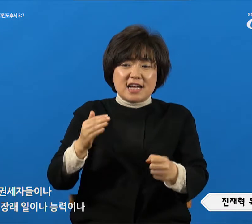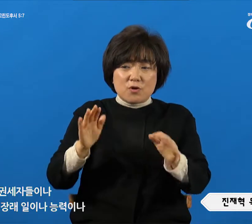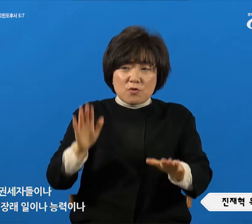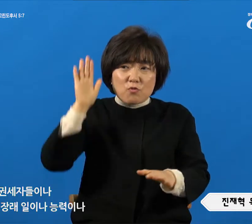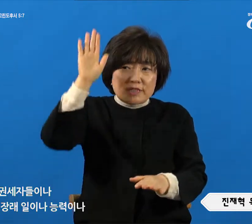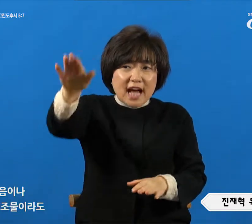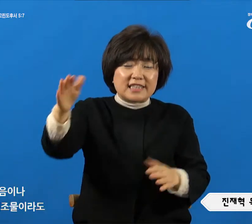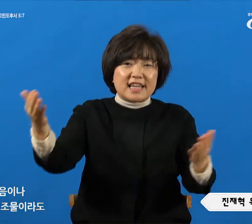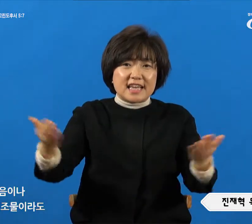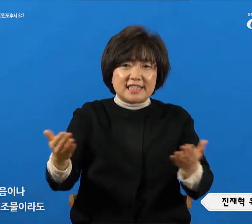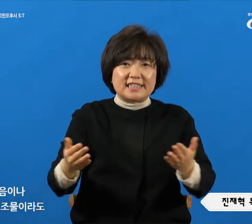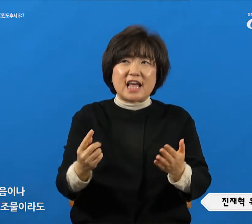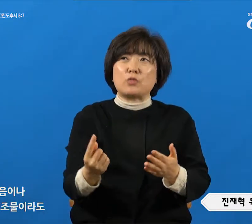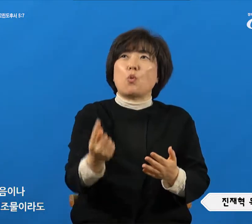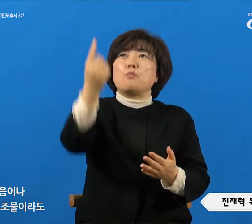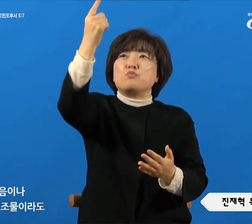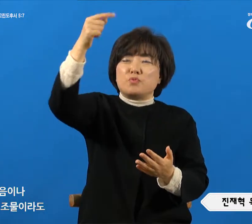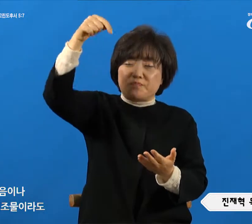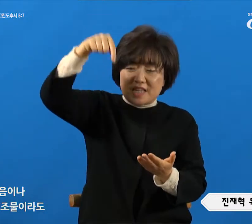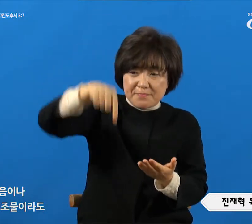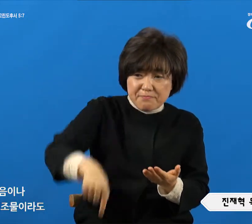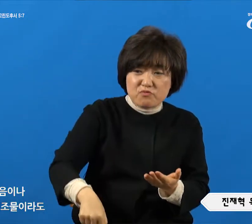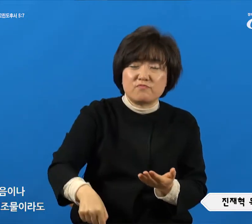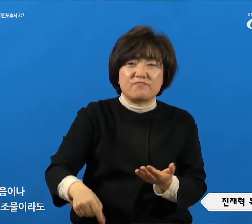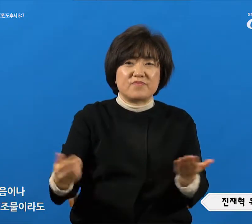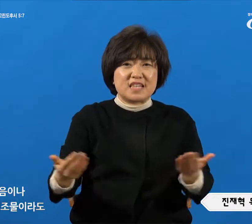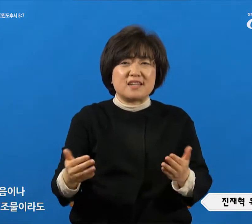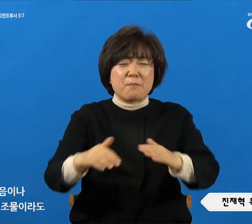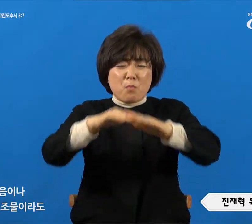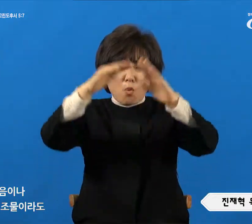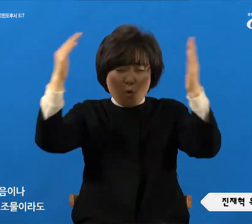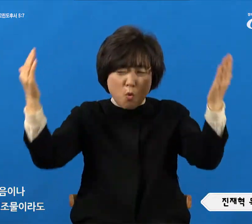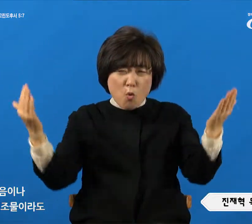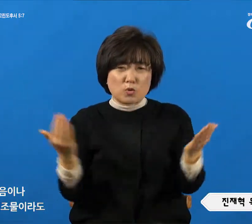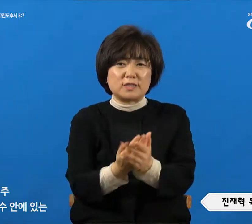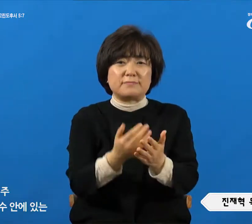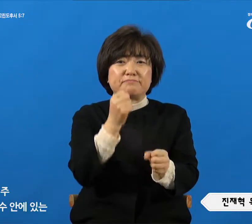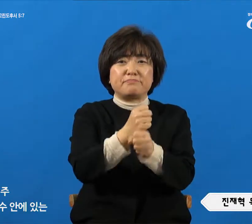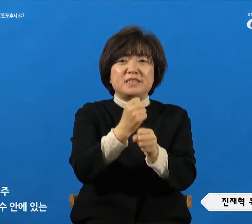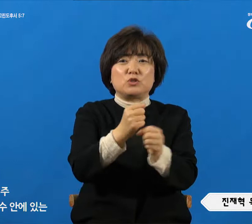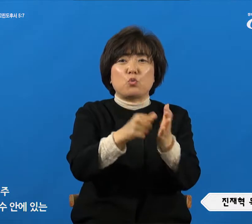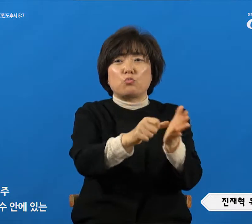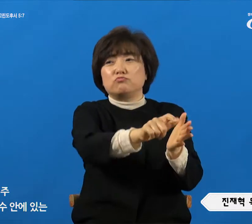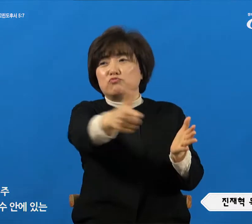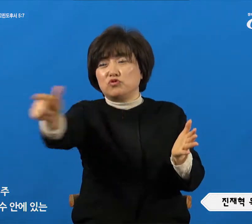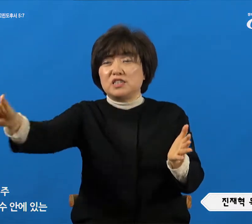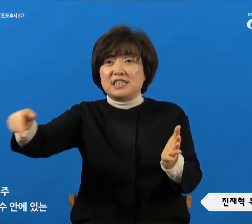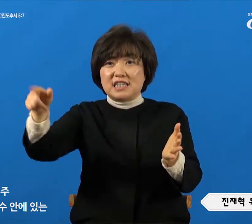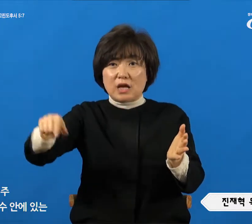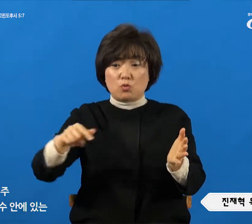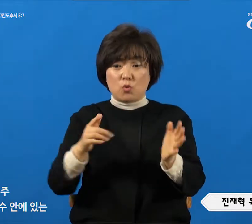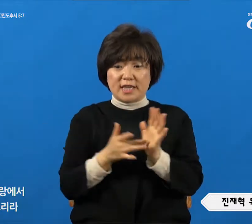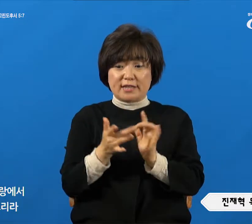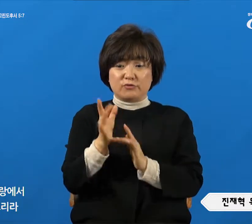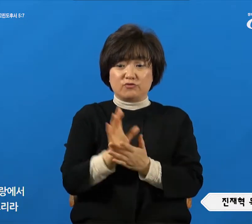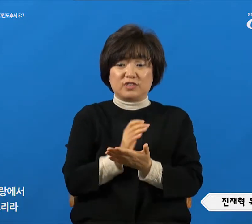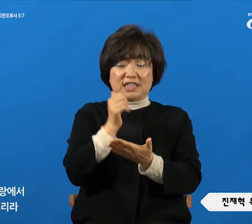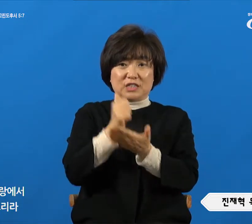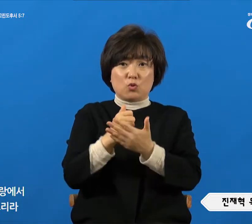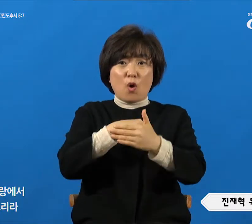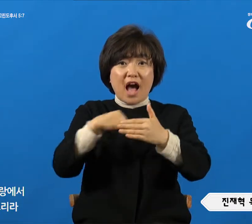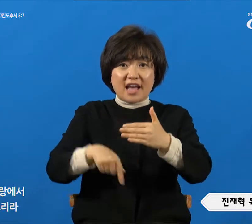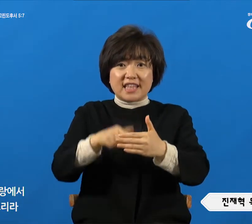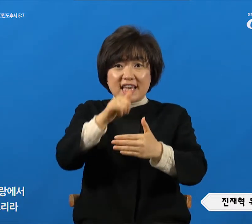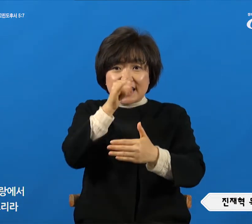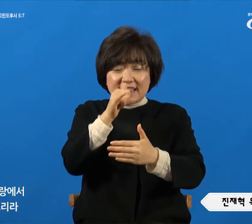장래일이나 능력이나 높음이나 깊음이나 다른 어떤 피조물이라도 우리를 우리 주 그리스도 예수 안에 있는 하나님의